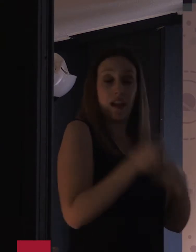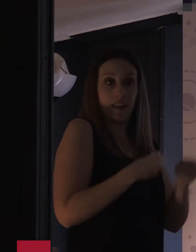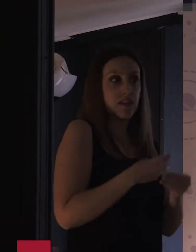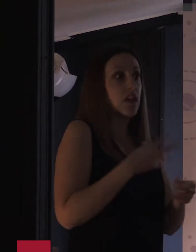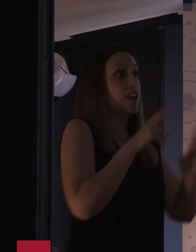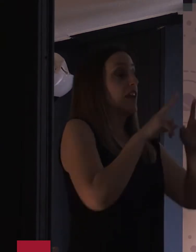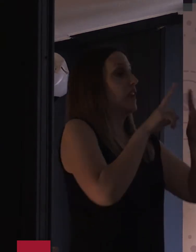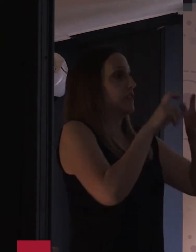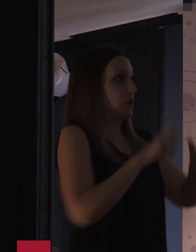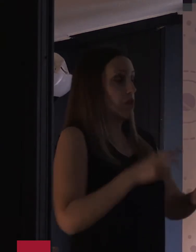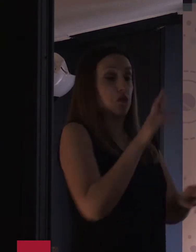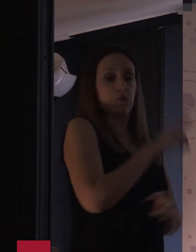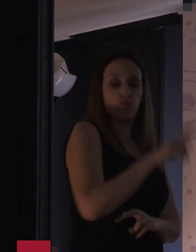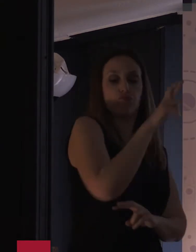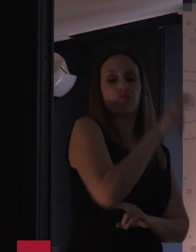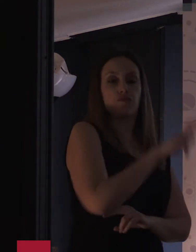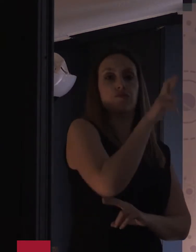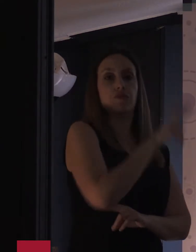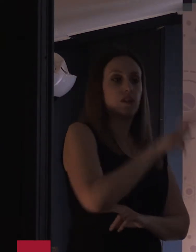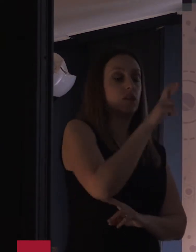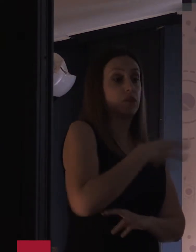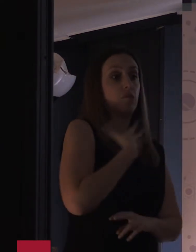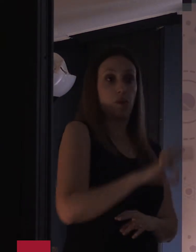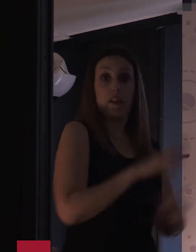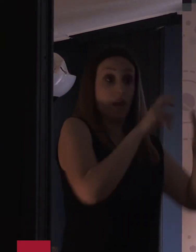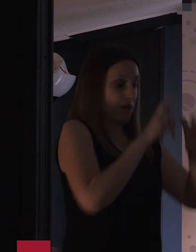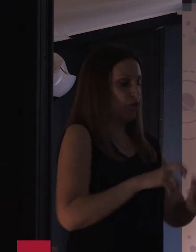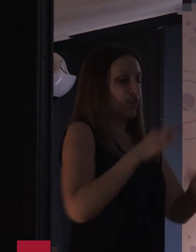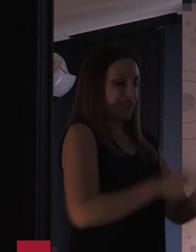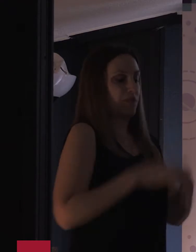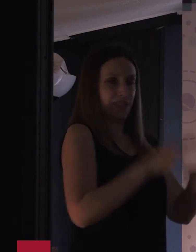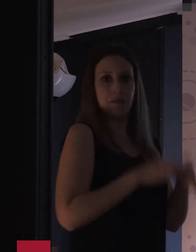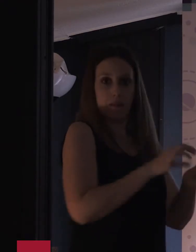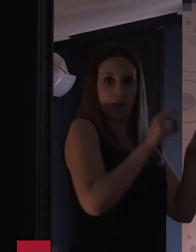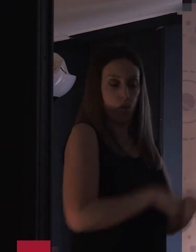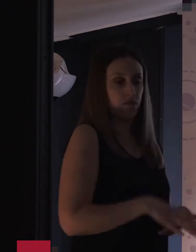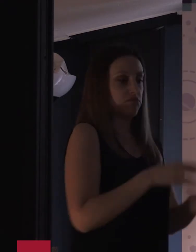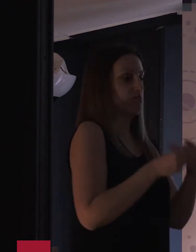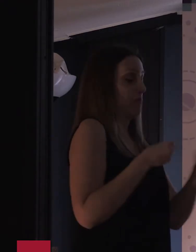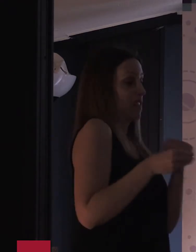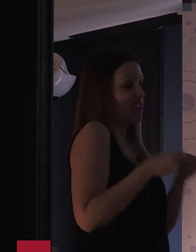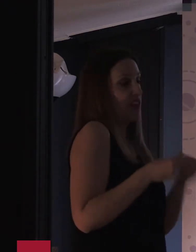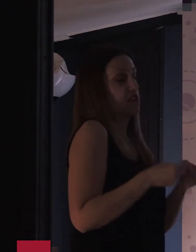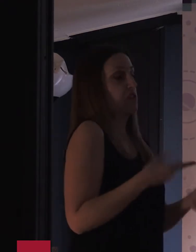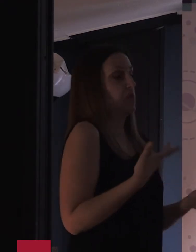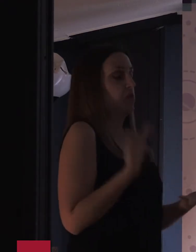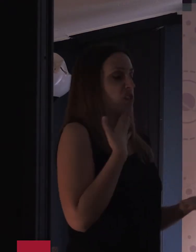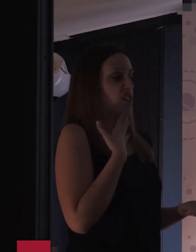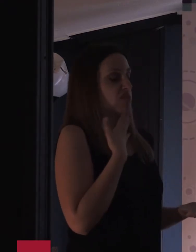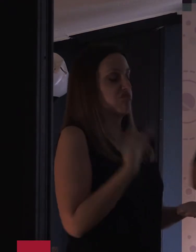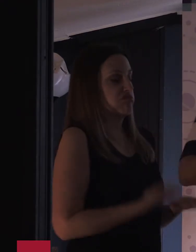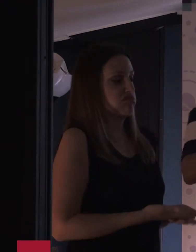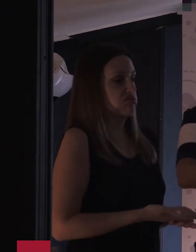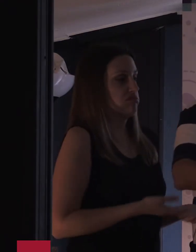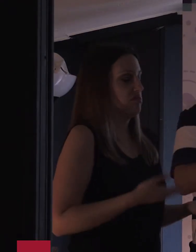quiera. Y además el experimento siempre sale igual. Los materiales son aburridos, entonces tú le pegas una patada a una cosa y